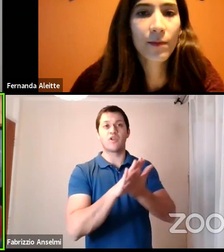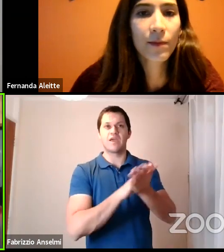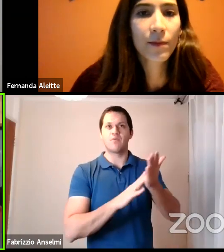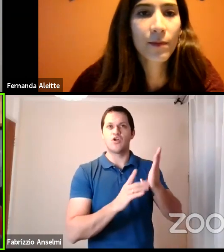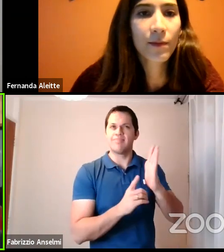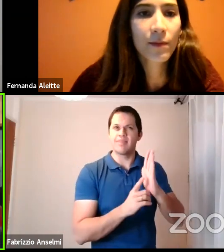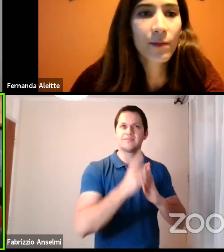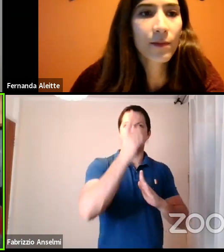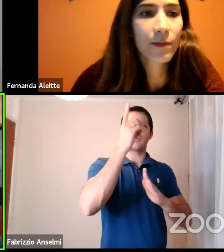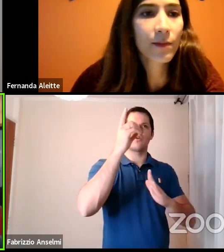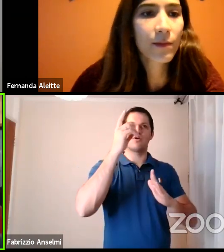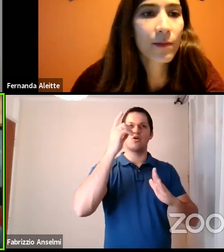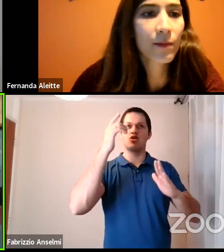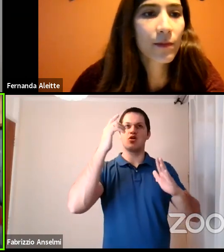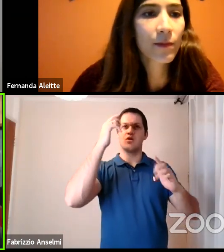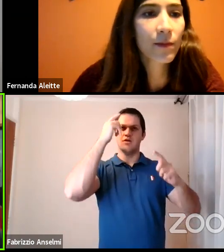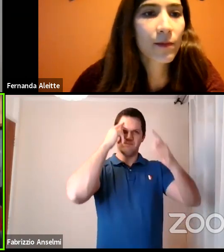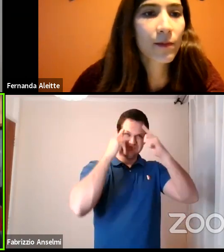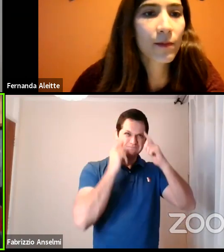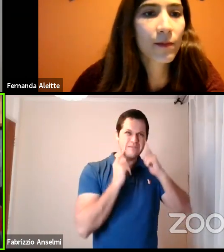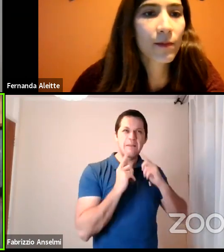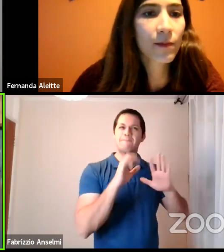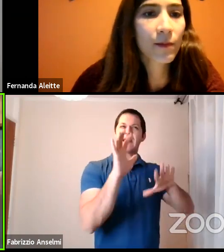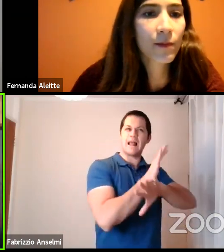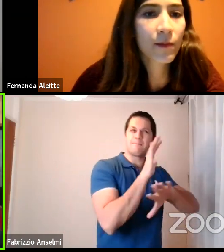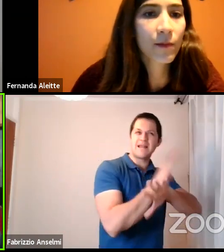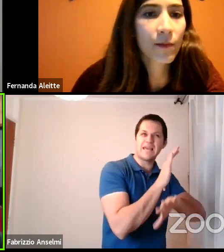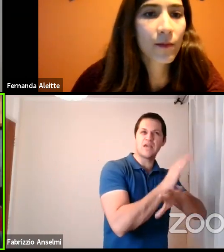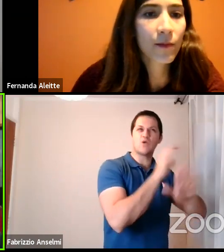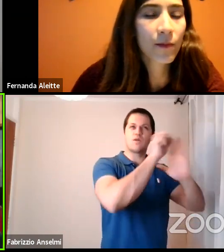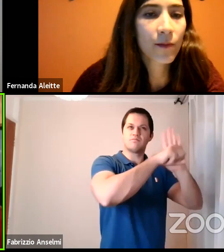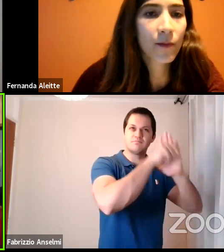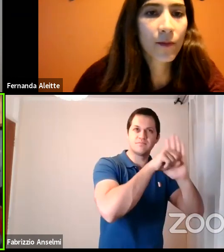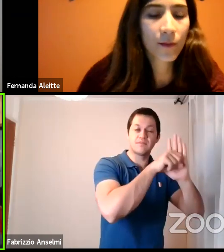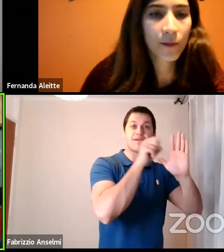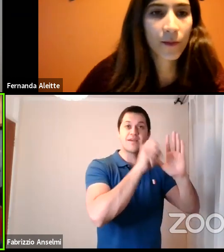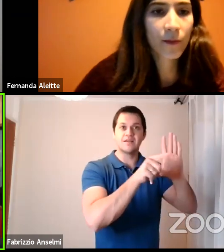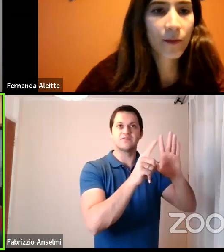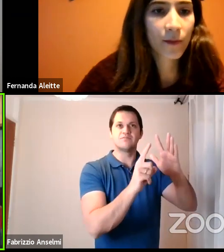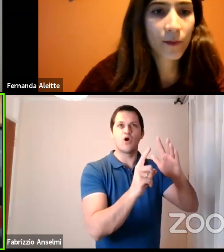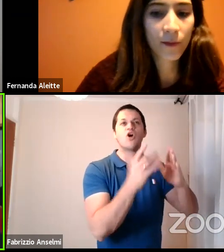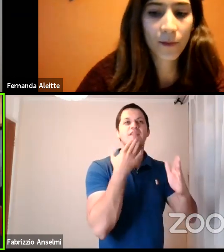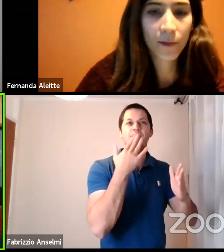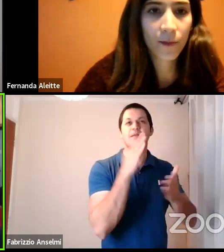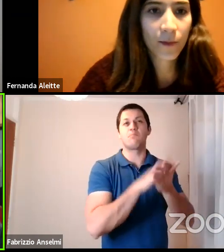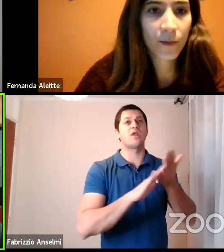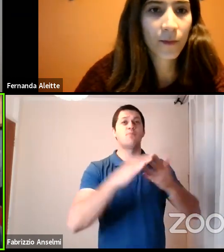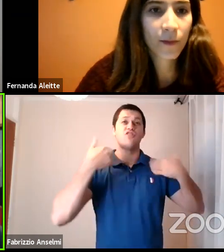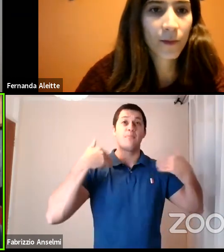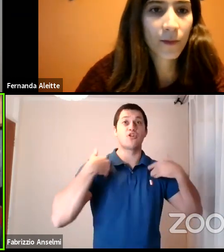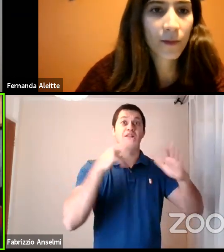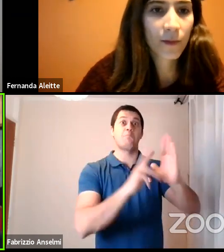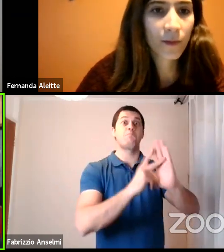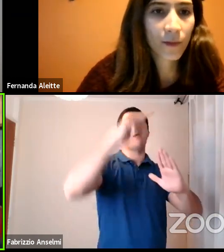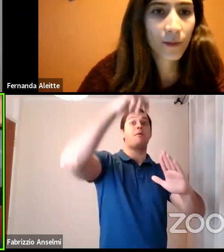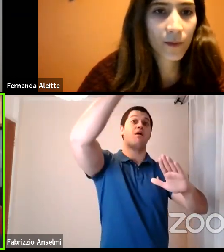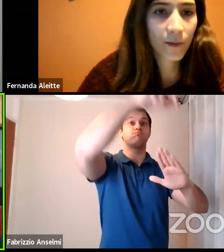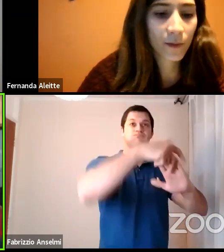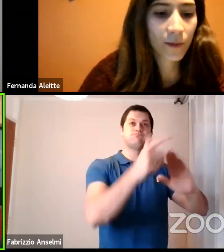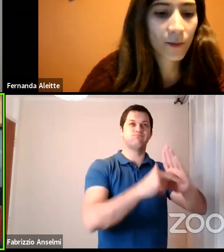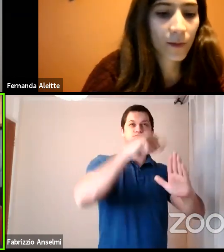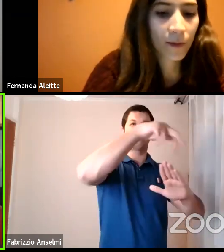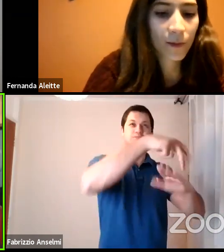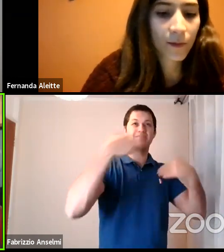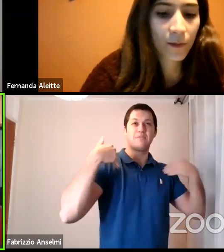marcadores que se usan en las películas. Esa es la lógica de la kinesiología, de los deportistas que saltan y que se ven todo eso. Nosotros